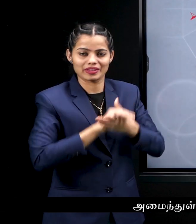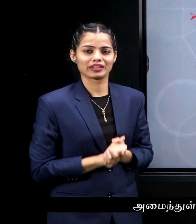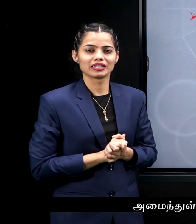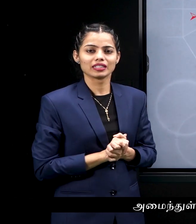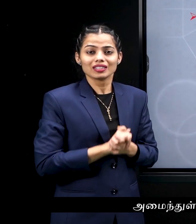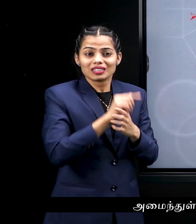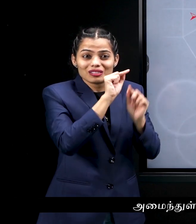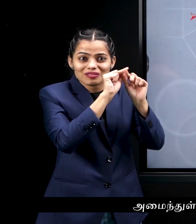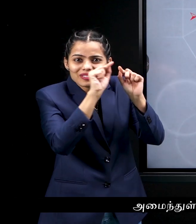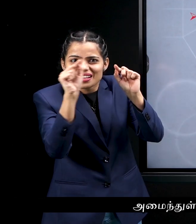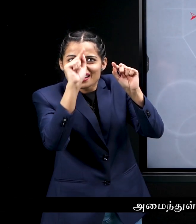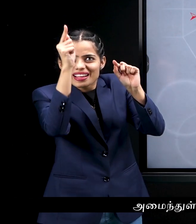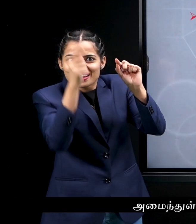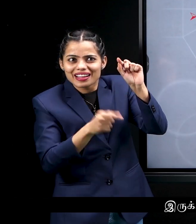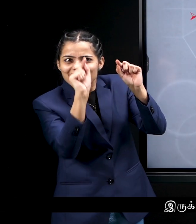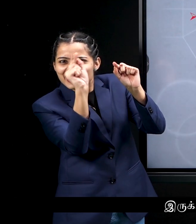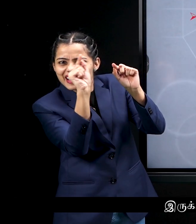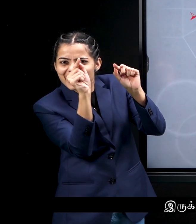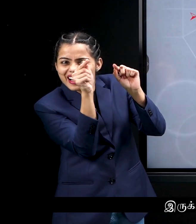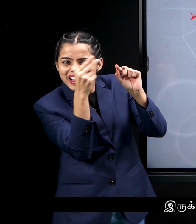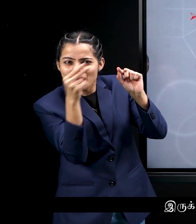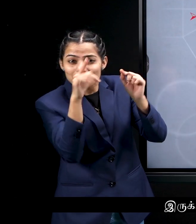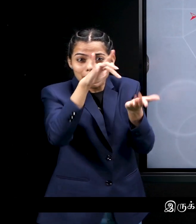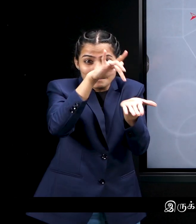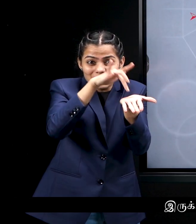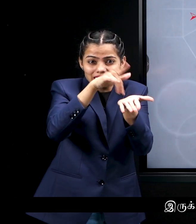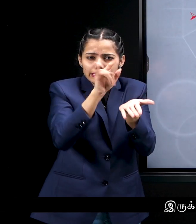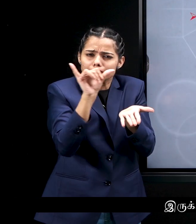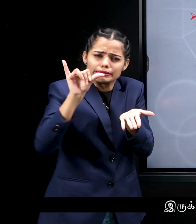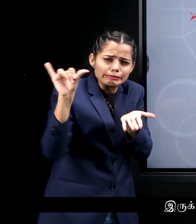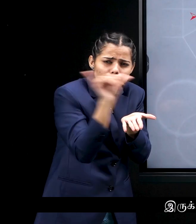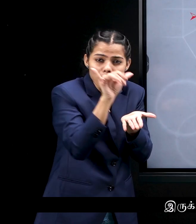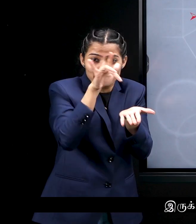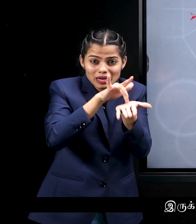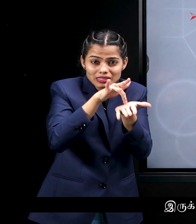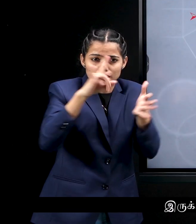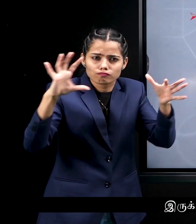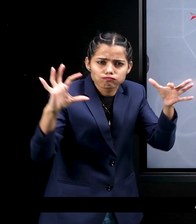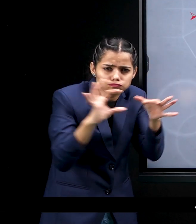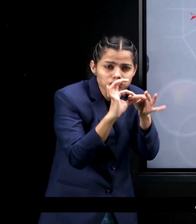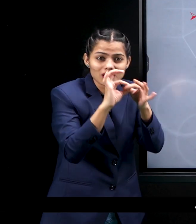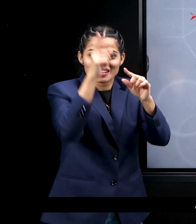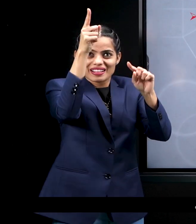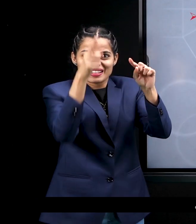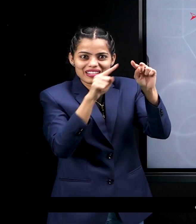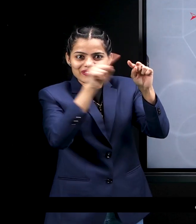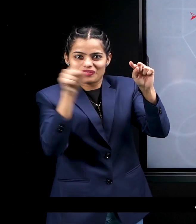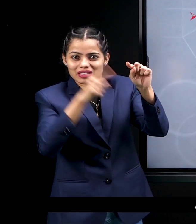குறுக்கு மற்றும் இணையான கோடுகள் தொடர்பாக ஒரே நிலையில் அமைந்துள்ளன. குறுக்கிடப்படும் கோடுகள் இணையாக